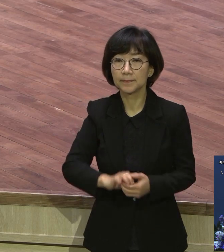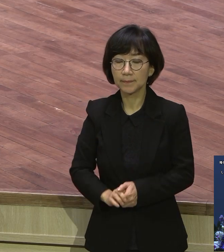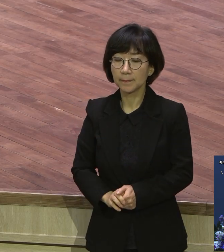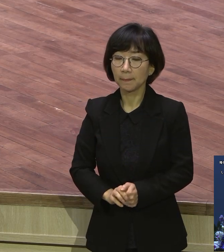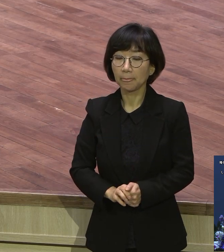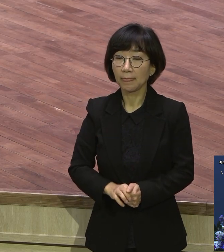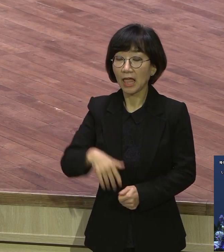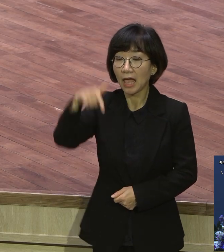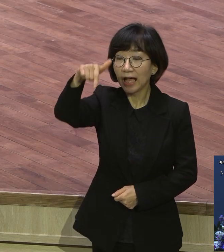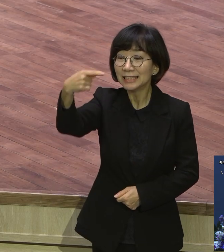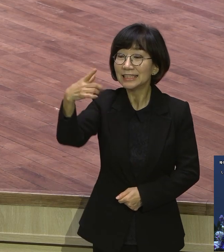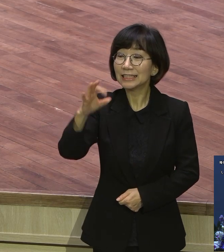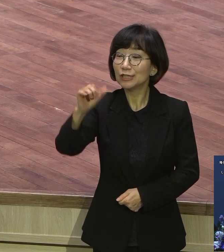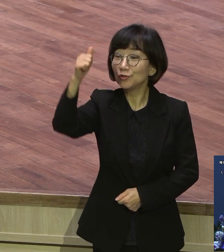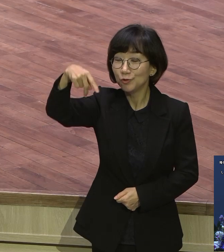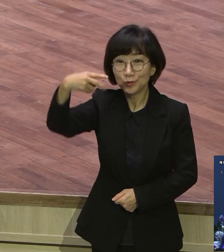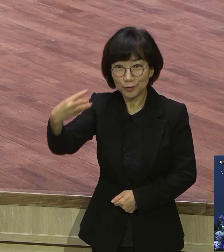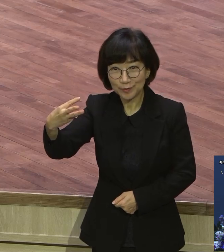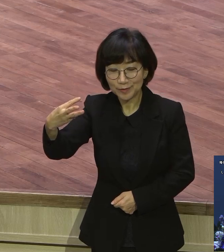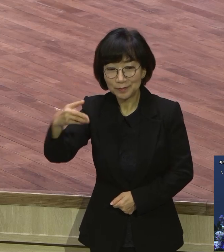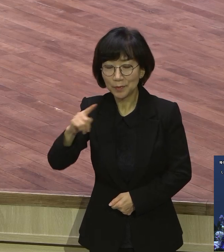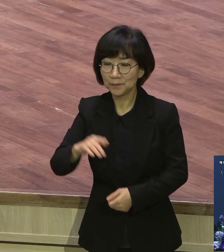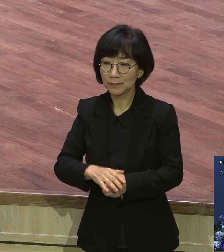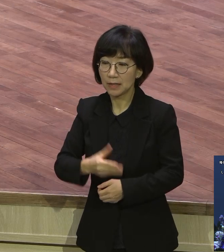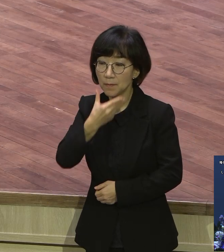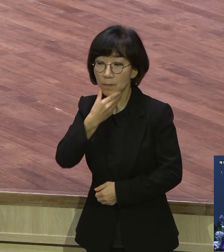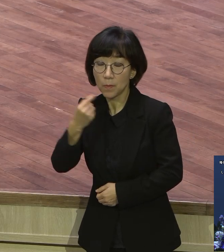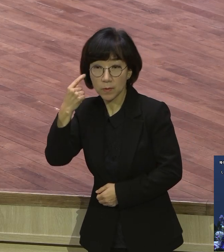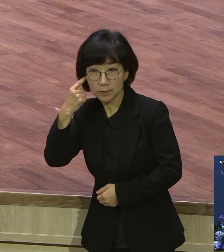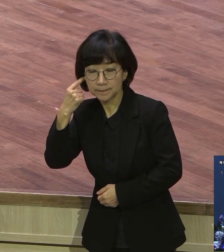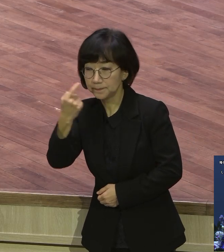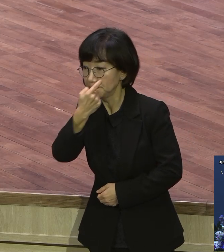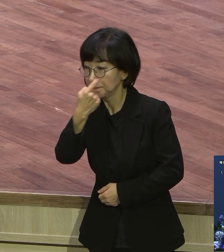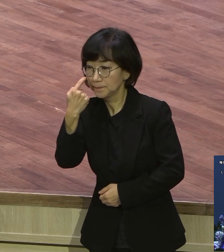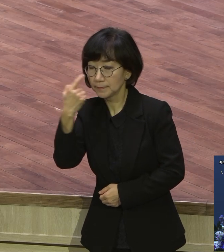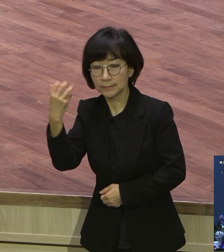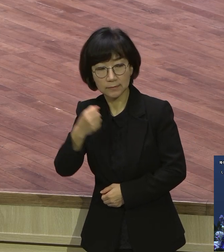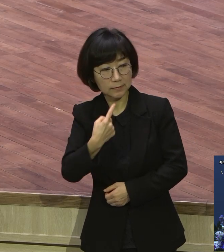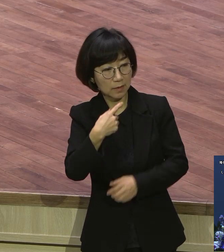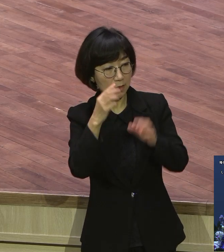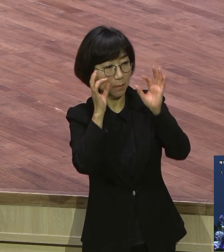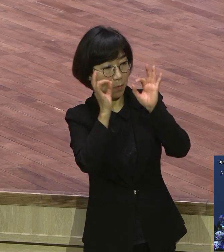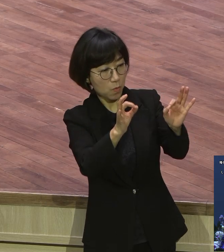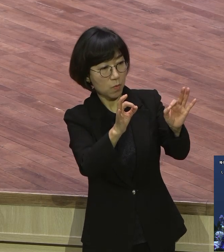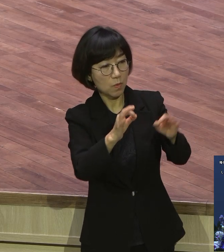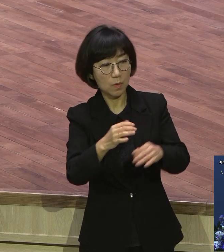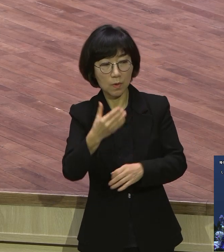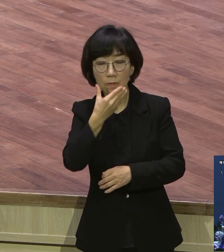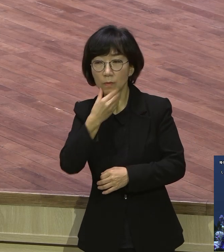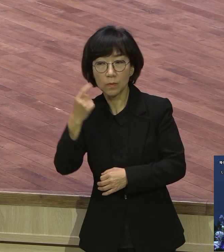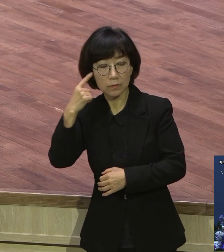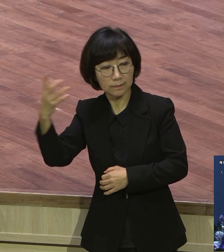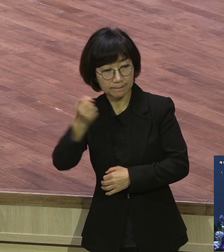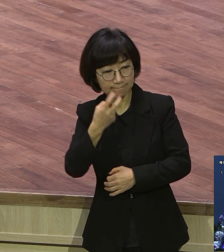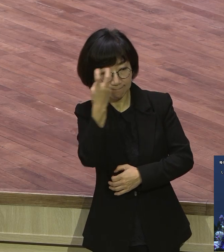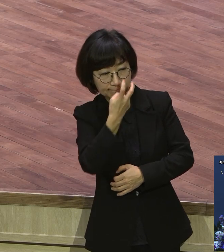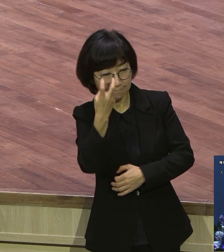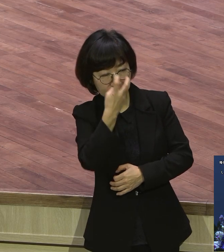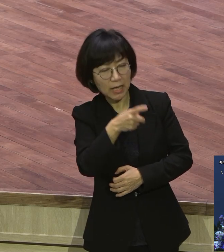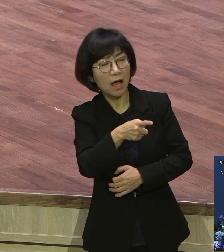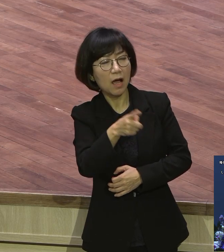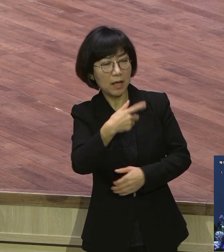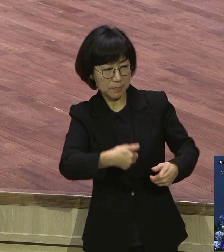사람을 보금적으로 바라보고 보금적으로 바라보고 보금적으로 진단하고 보금적으로 답을